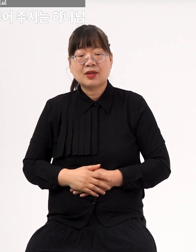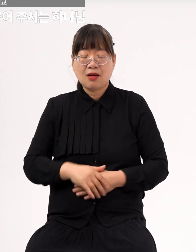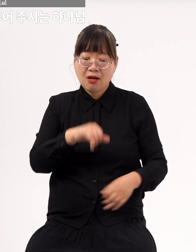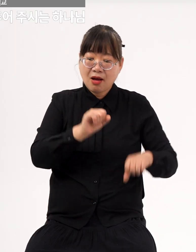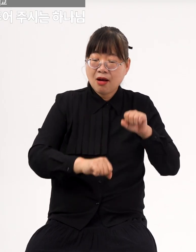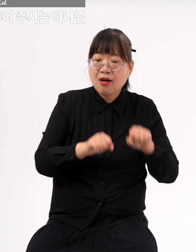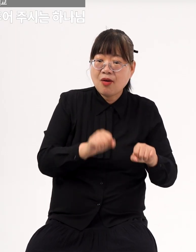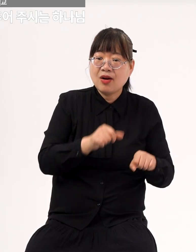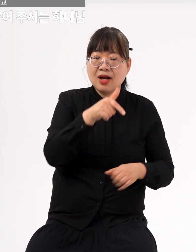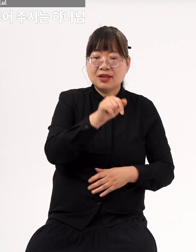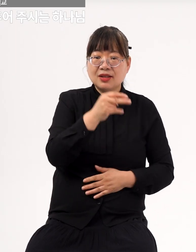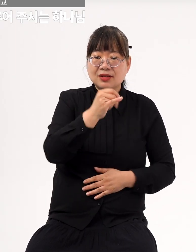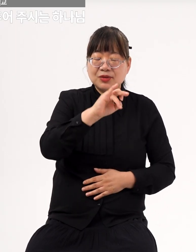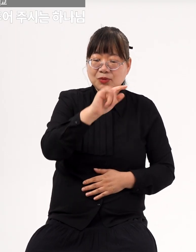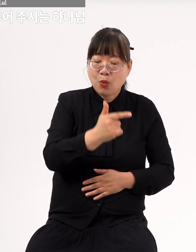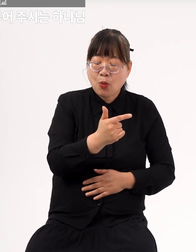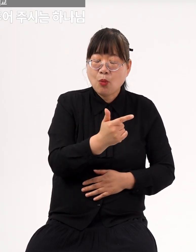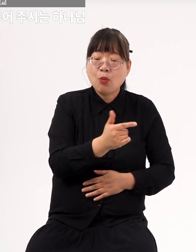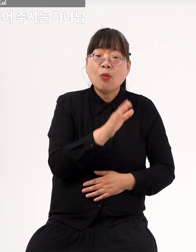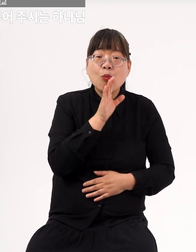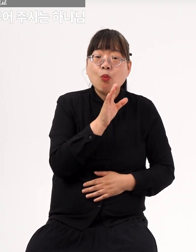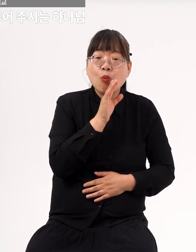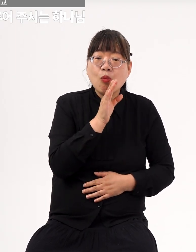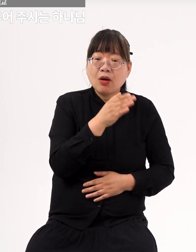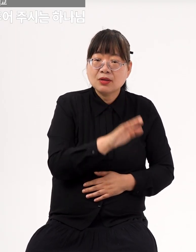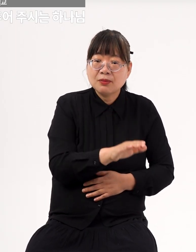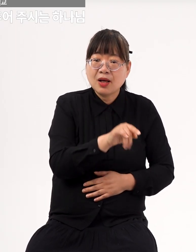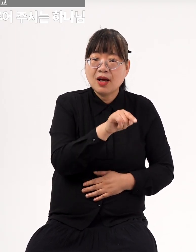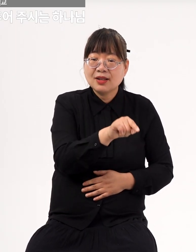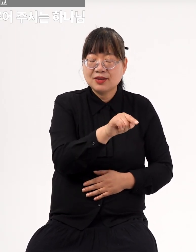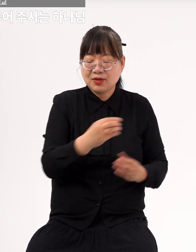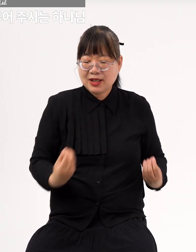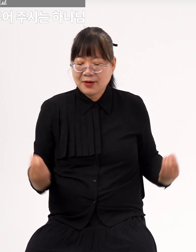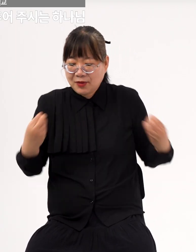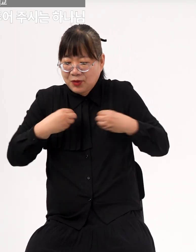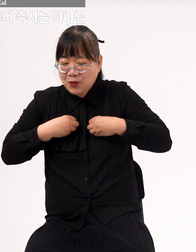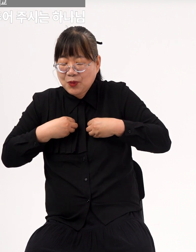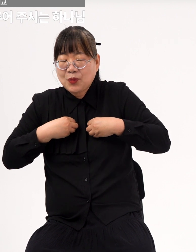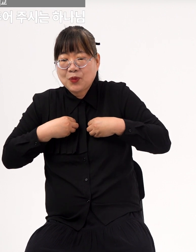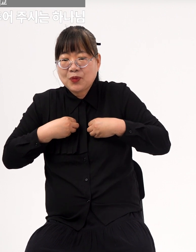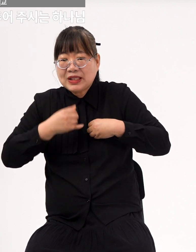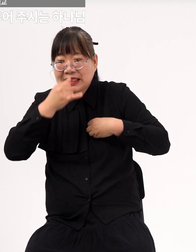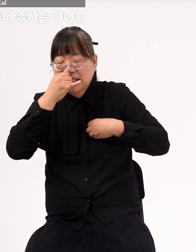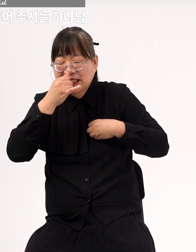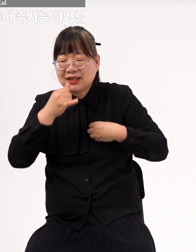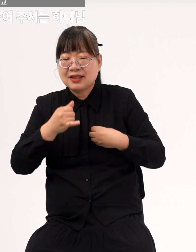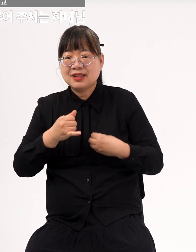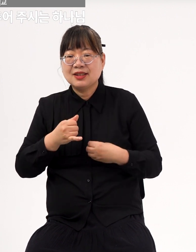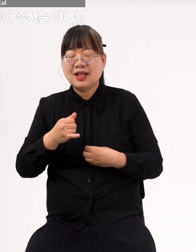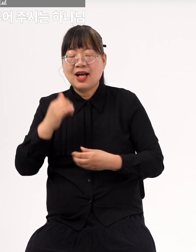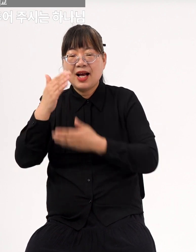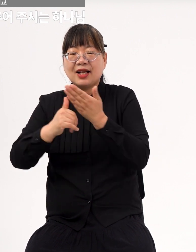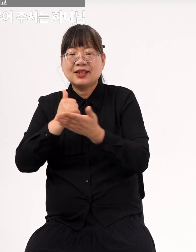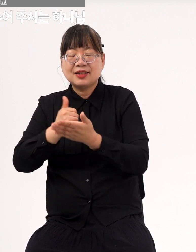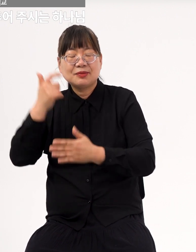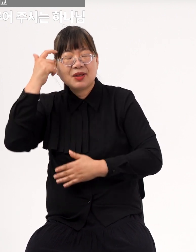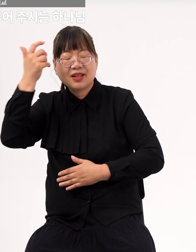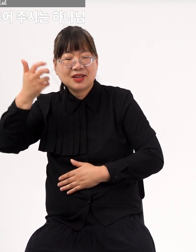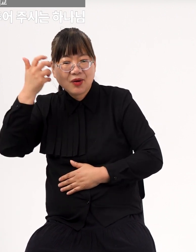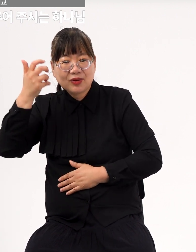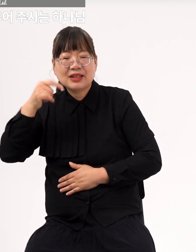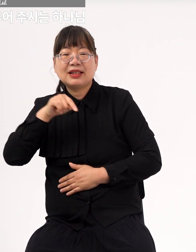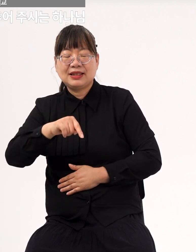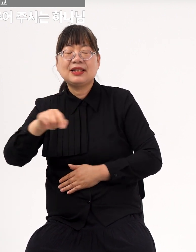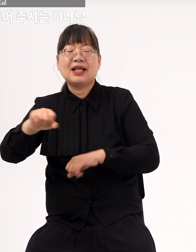행동은 기드온이 하는 것 같은데 그를 입고 계신 누가 이 일을 하시겠다고 선언하시는